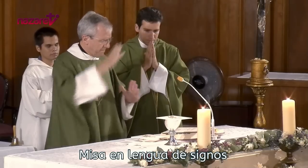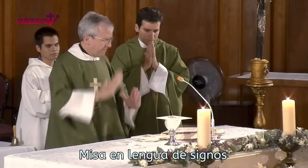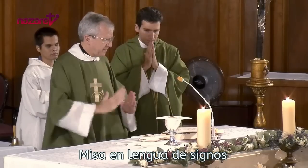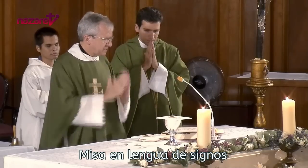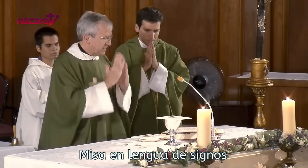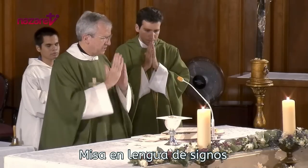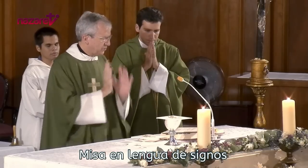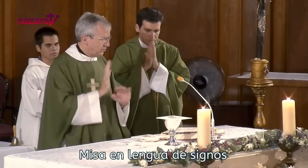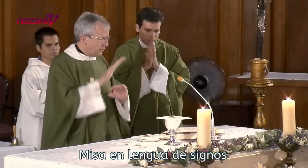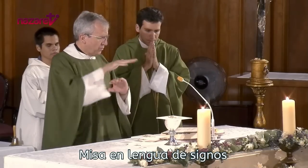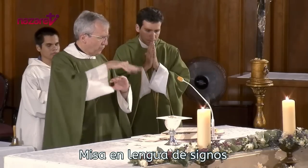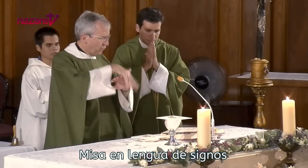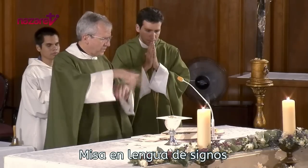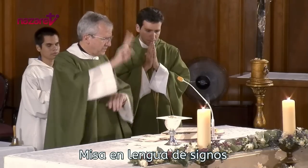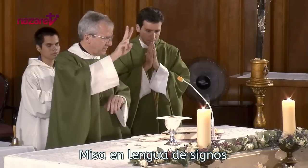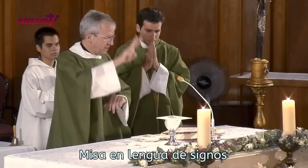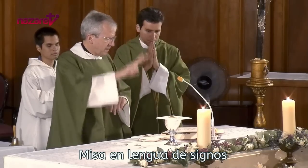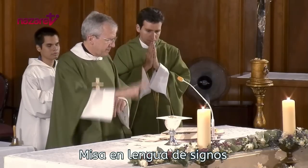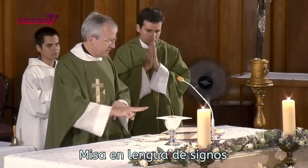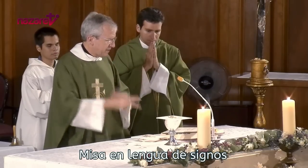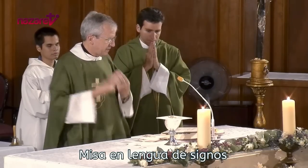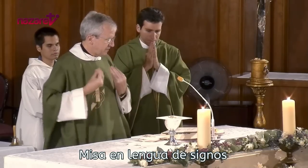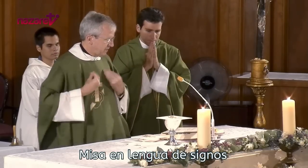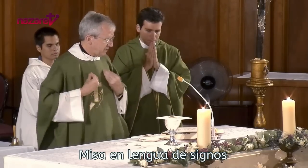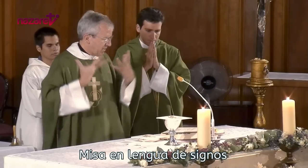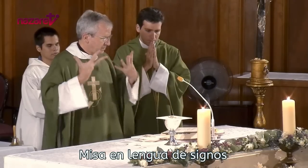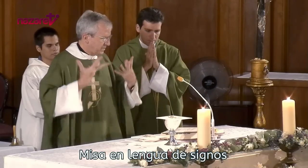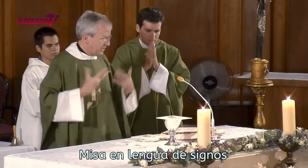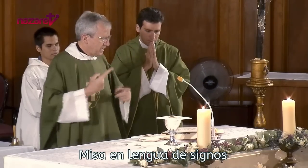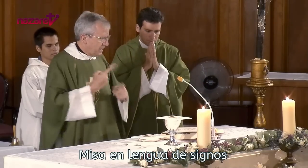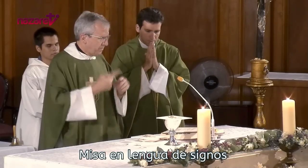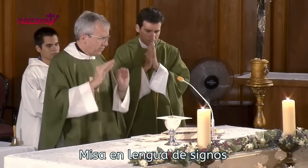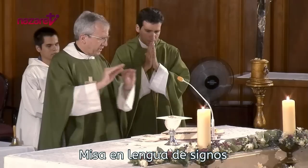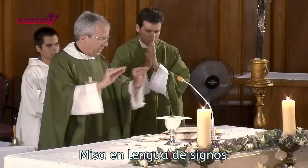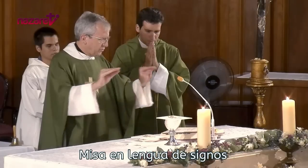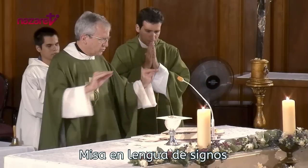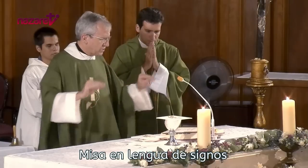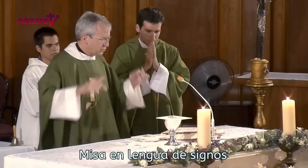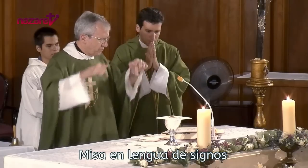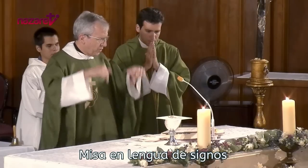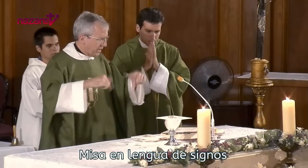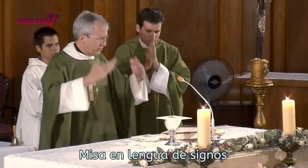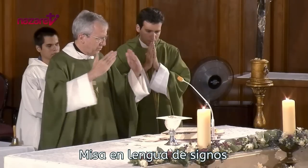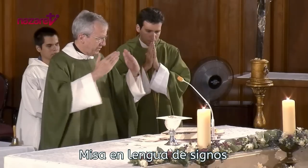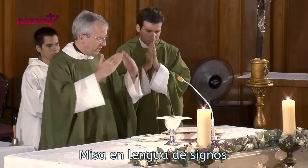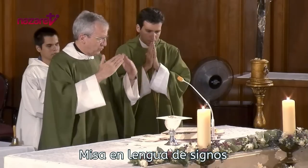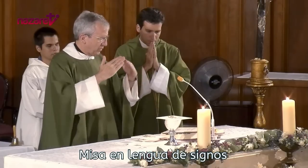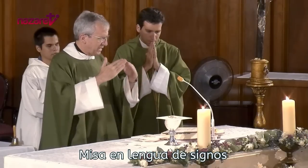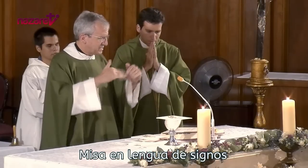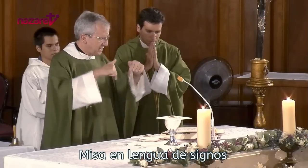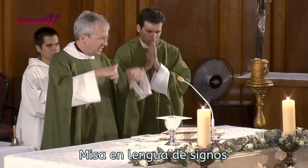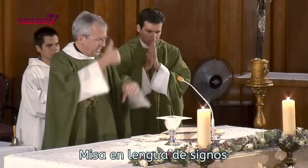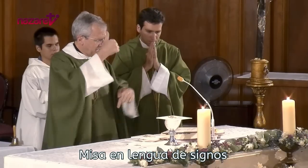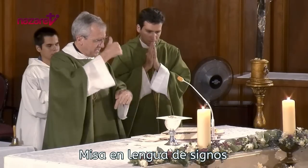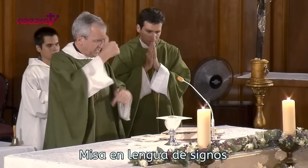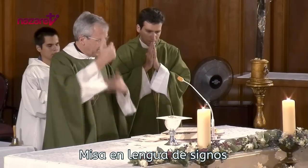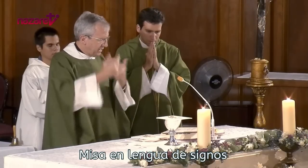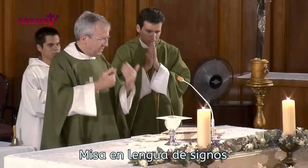Padre Santo, fuente de la verdad y de la vida, porque nos has convocado en tu casa en el